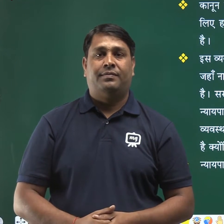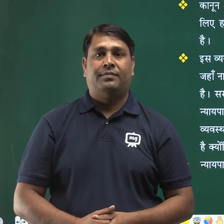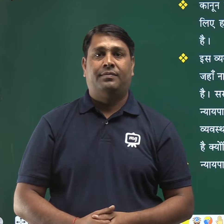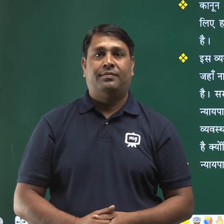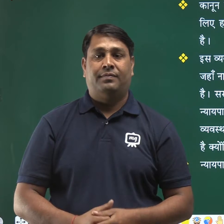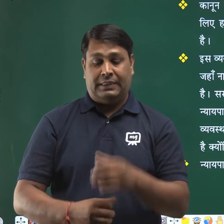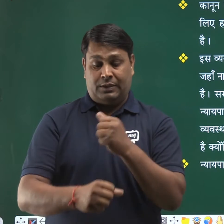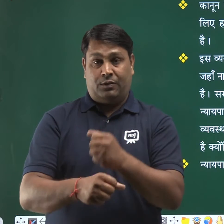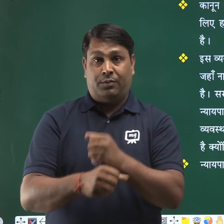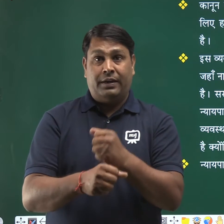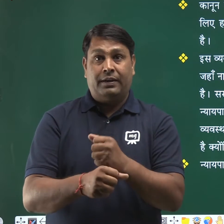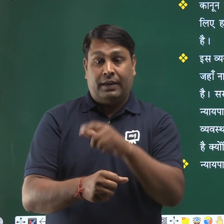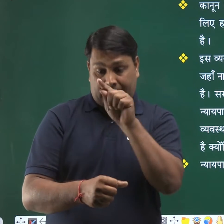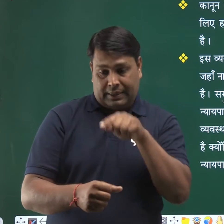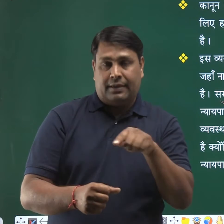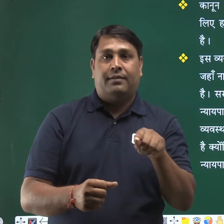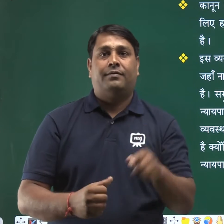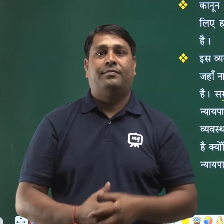सरकार का अंग